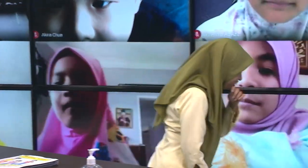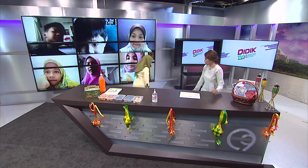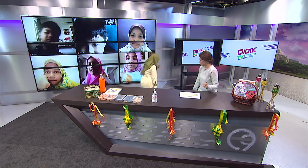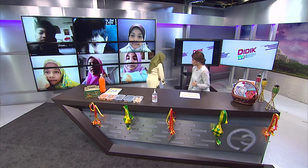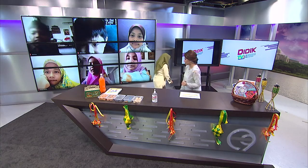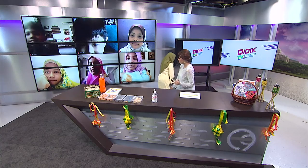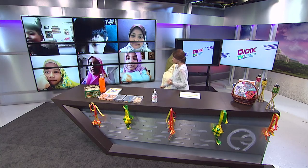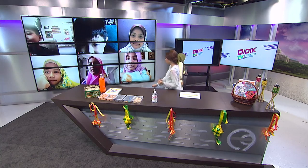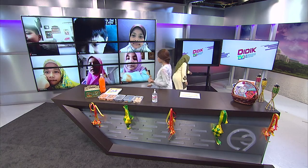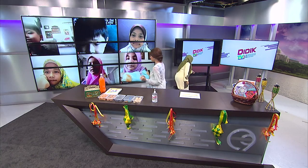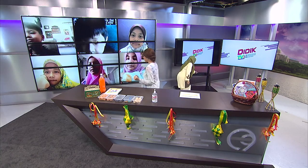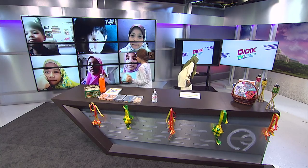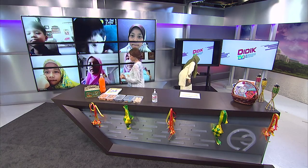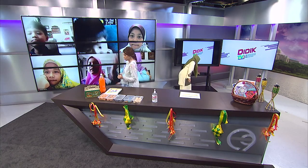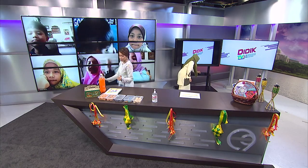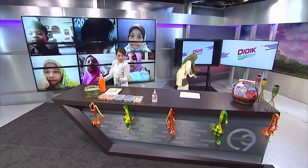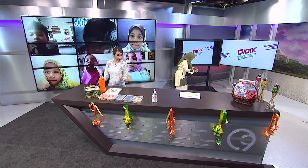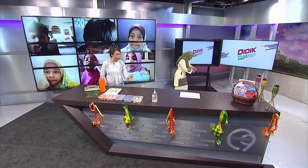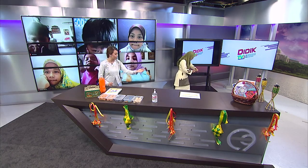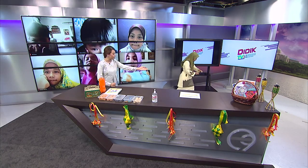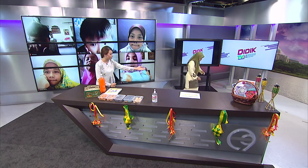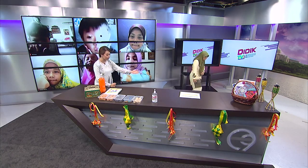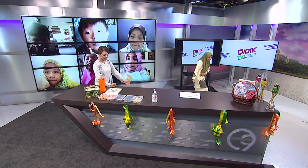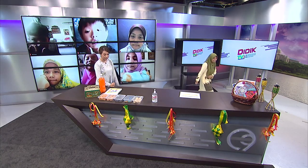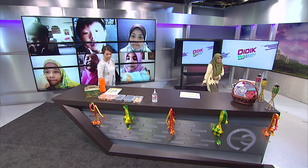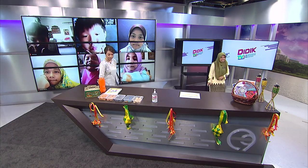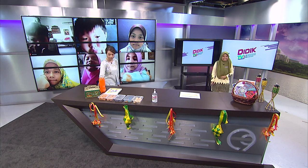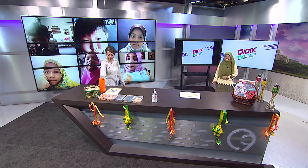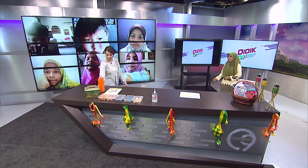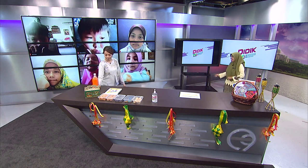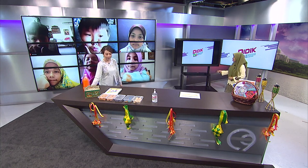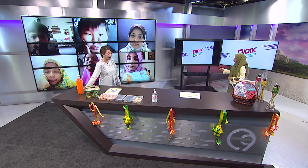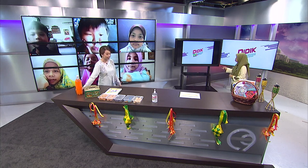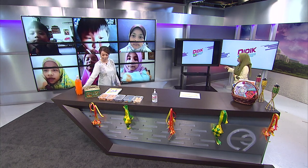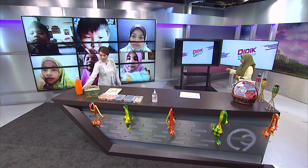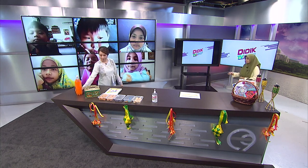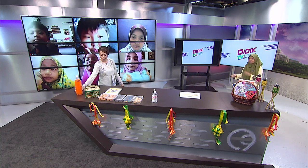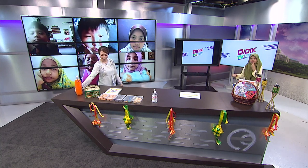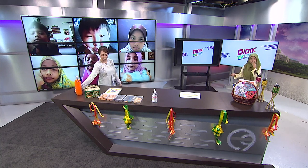Okey, silakan. Saya pergi ke sini. Okey. Cikgu boleh beri di sana? Okey, kat sini ya.